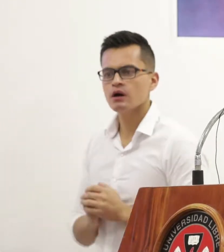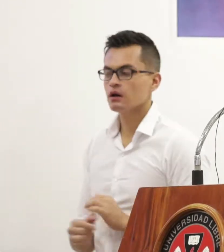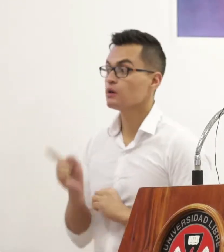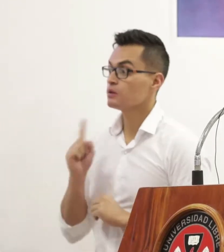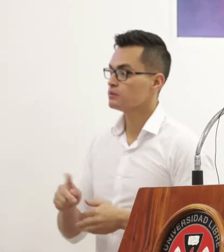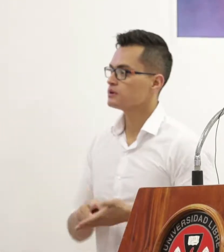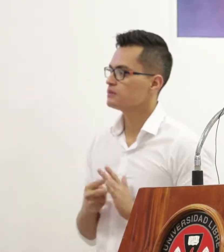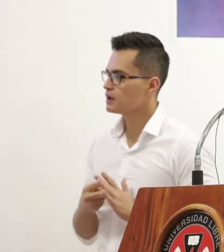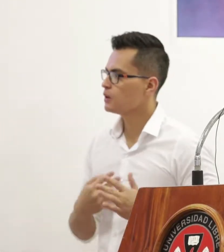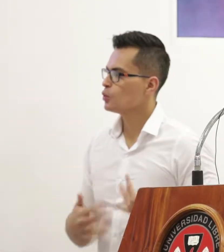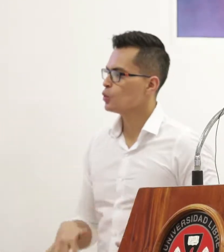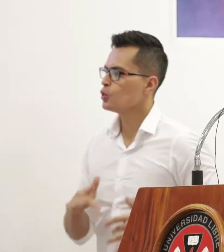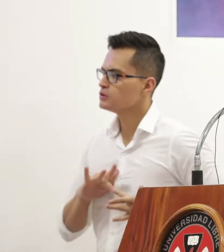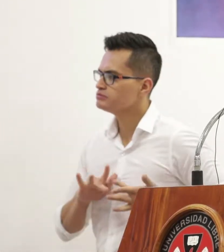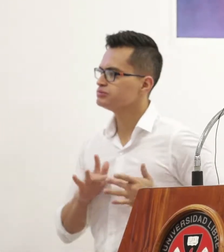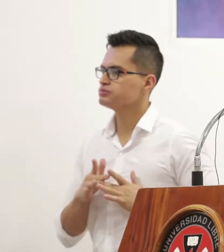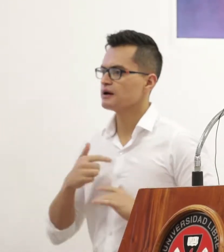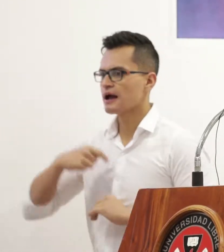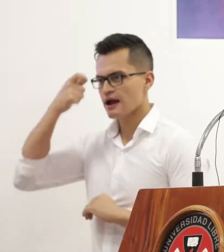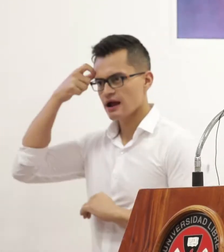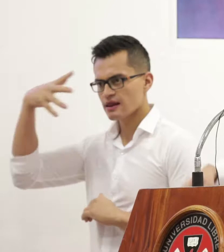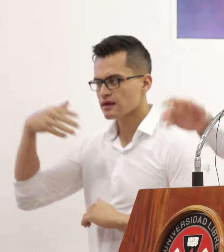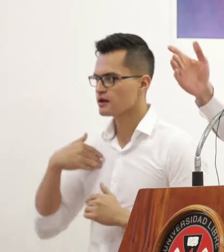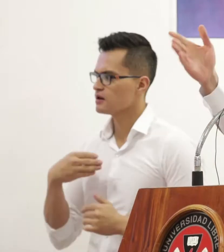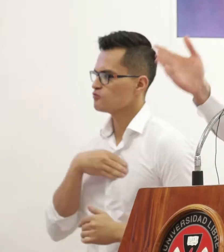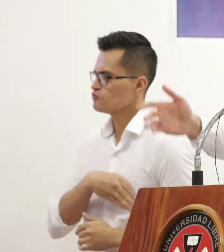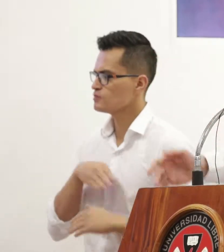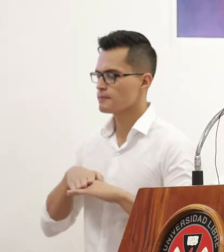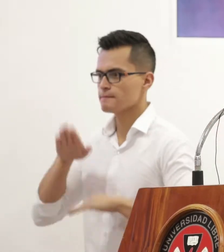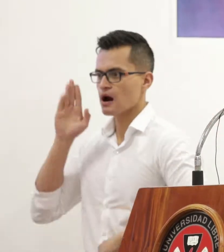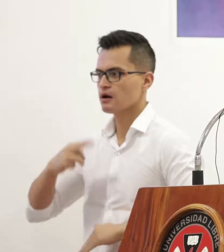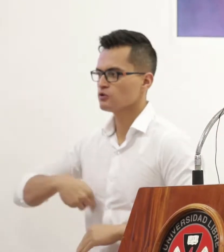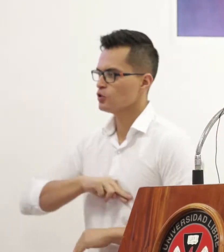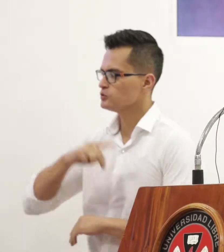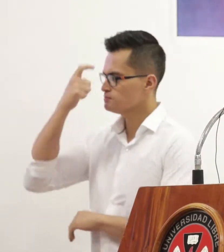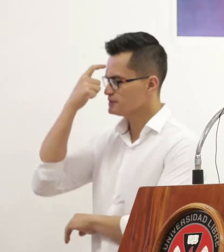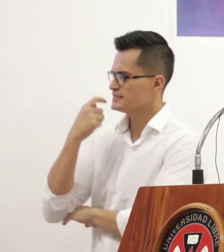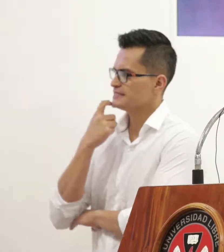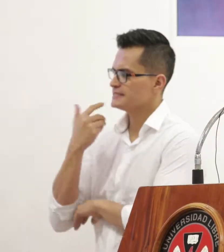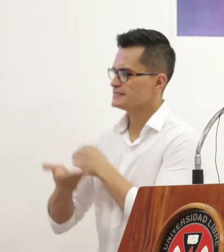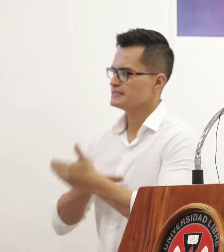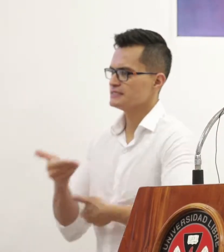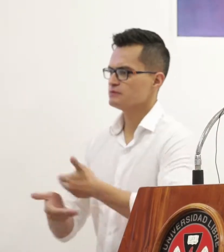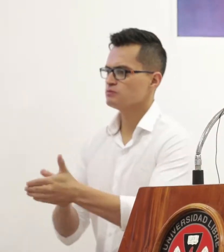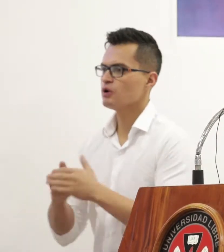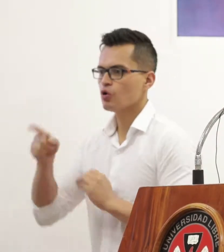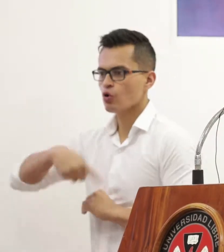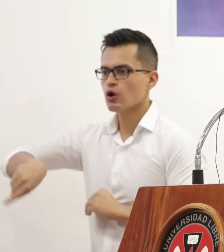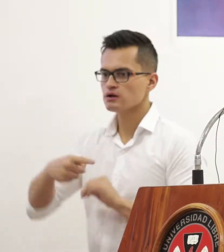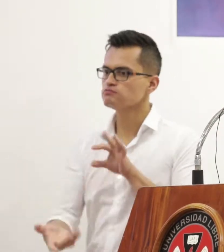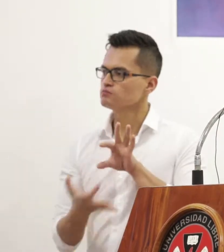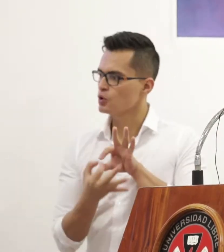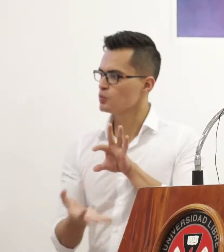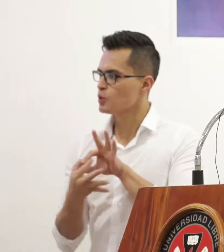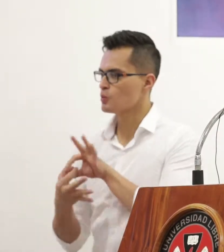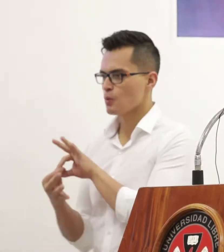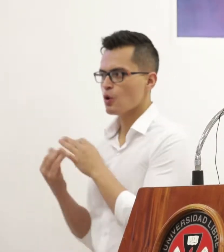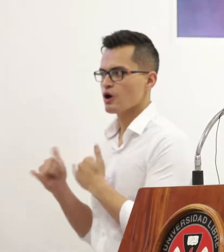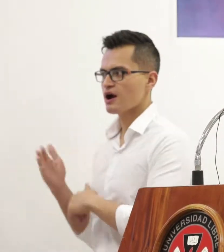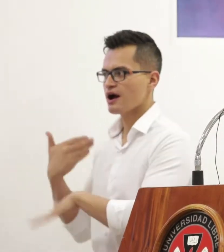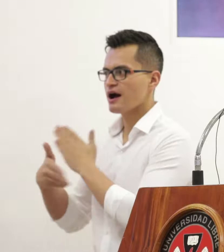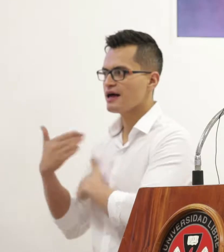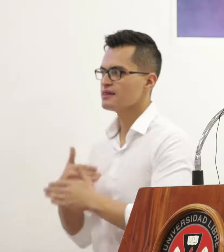alma, y lo he dicho muchas veces, y muchos de ustedes han sido aliados de toda esta cruzada, y la buena noticia de todo